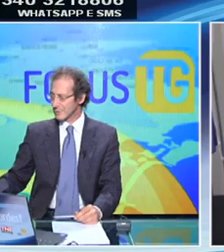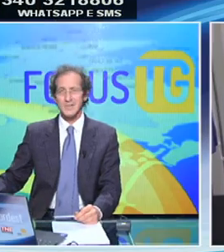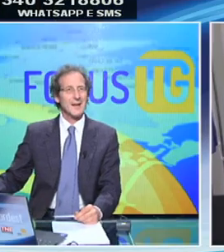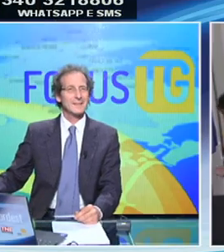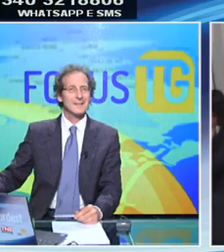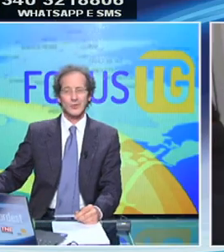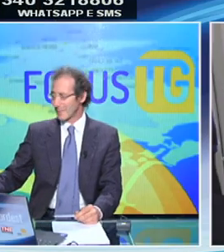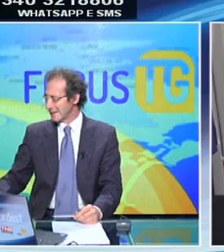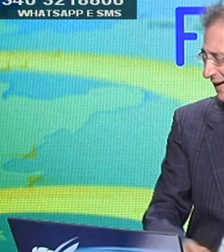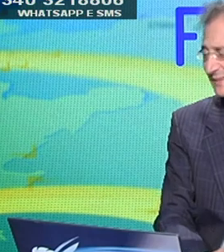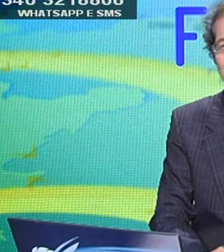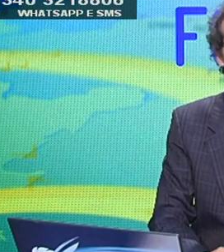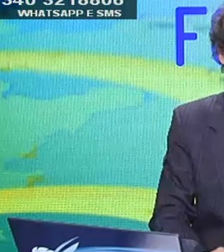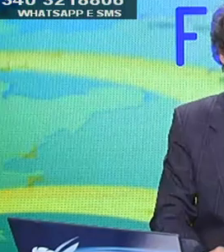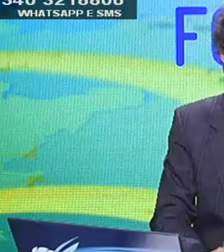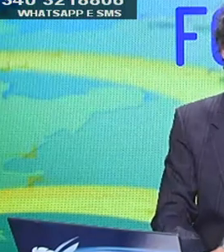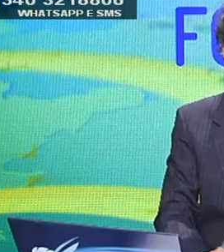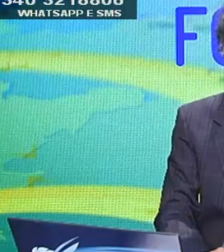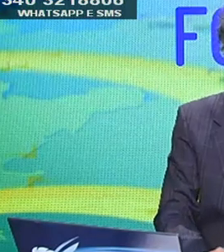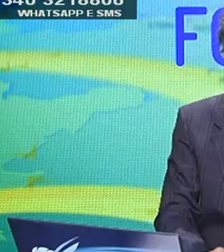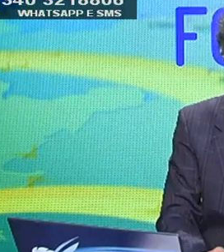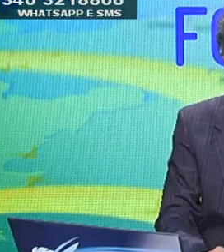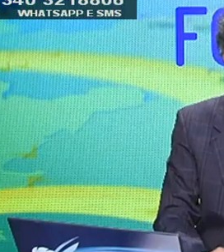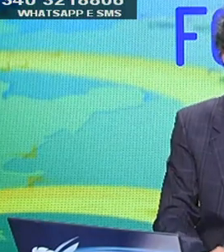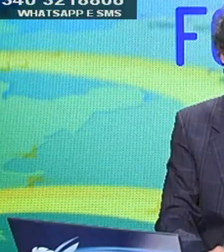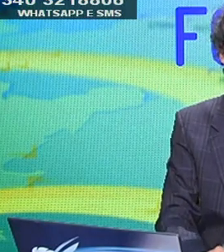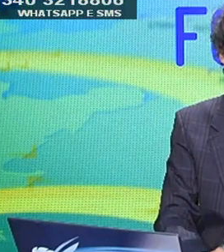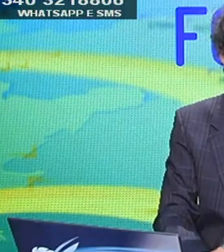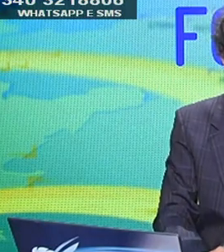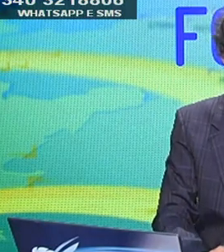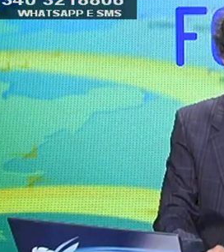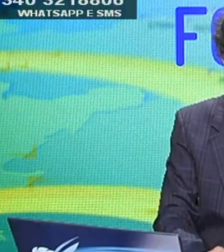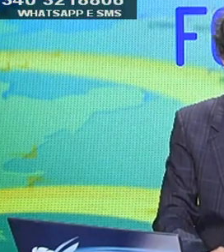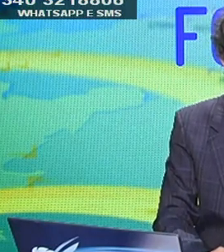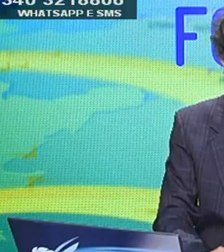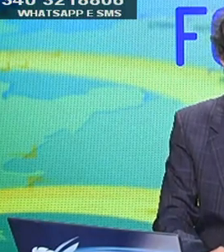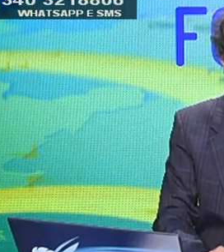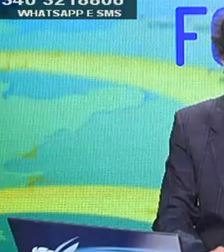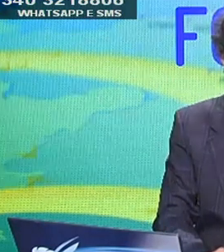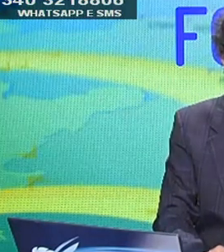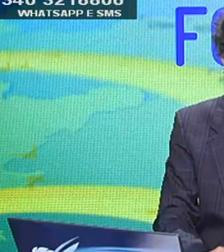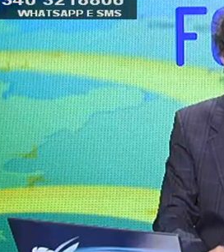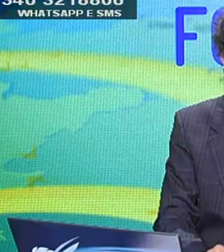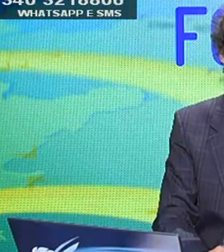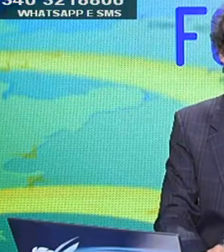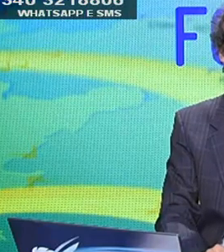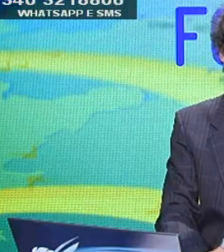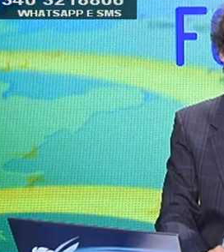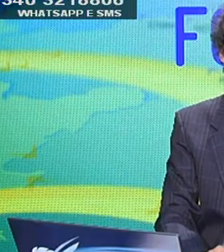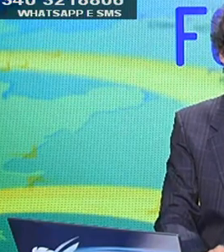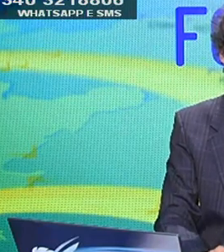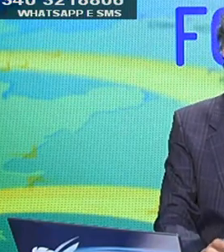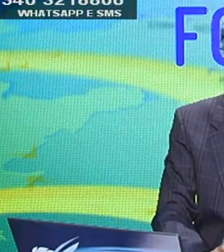Un altro segnale di normalità, 13:37, si è conclusa ora la conferenza stampa, il punto stampa